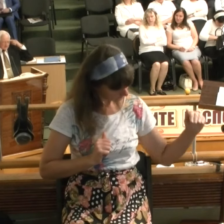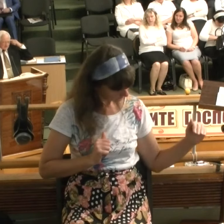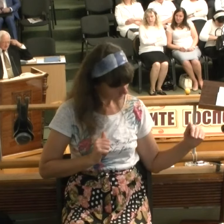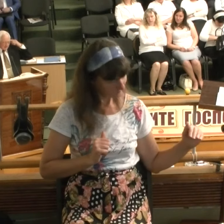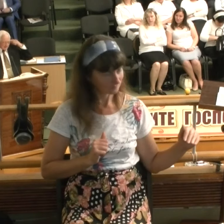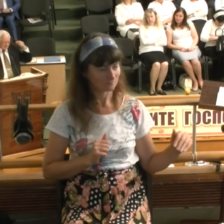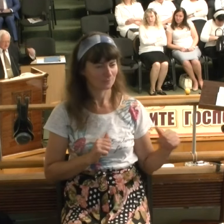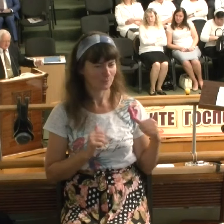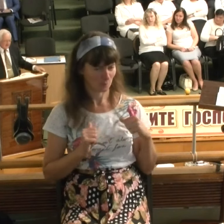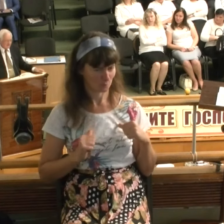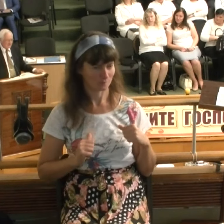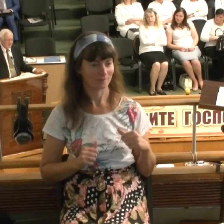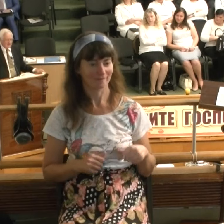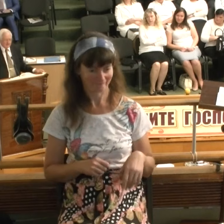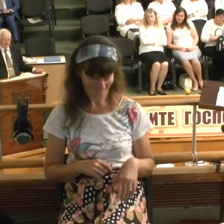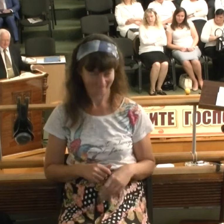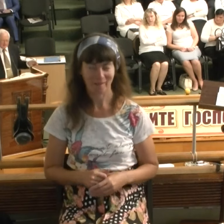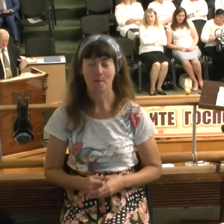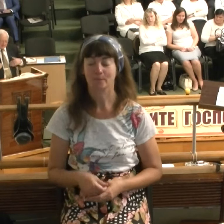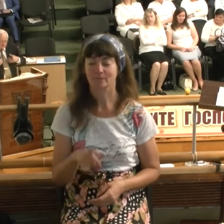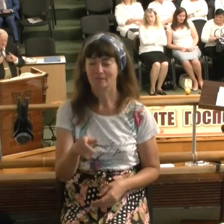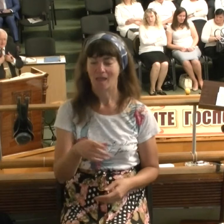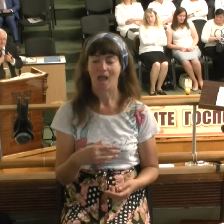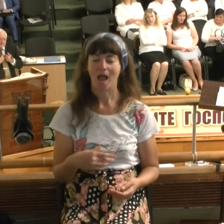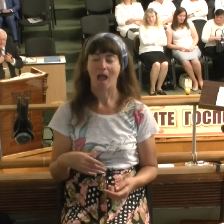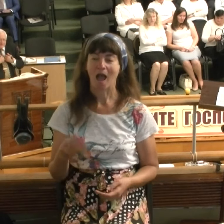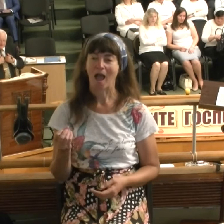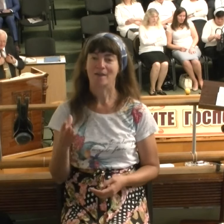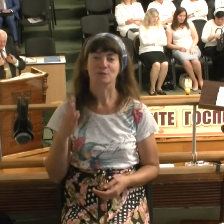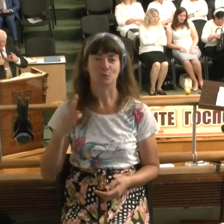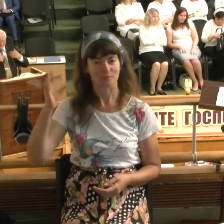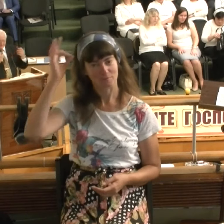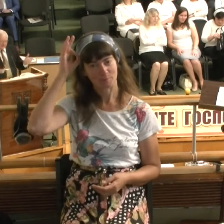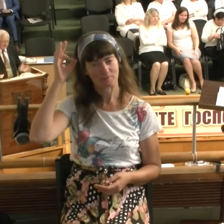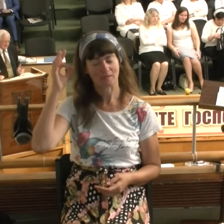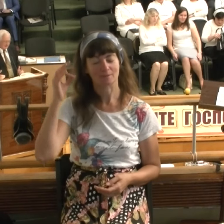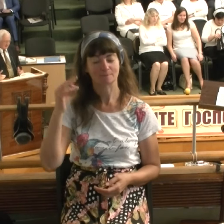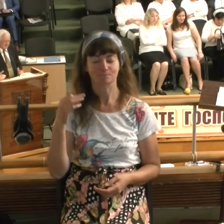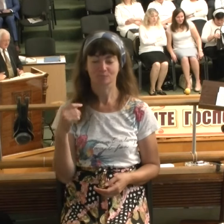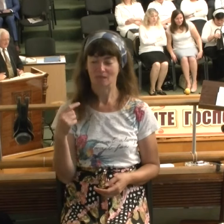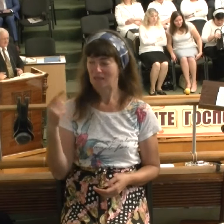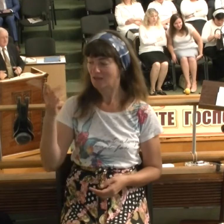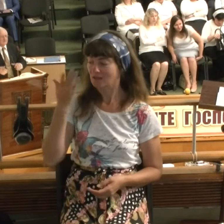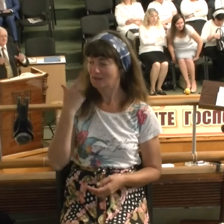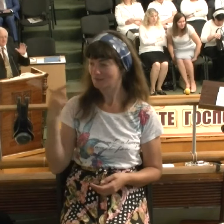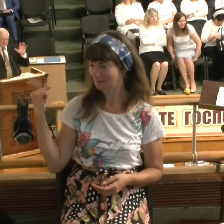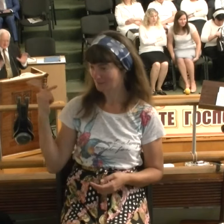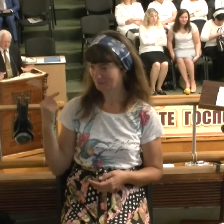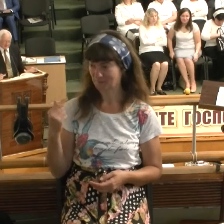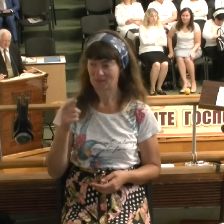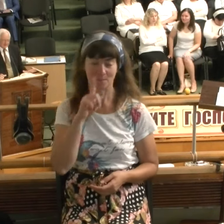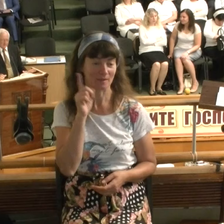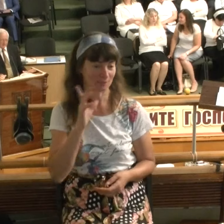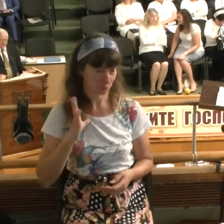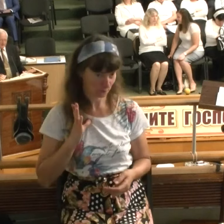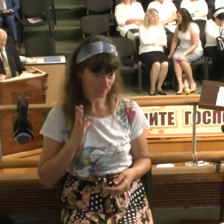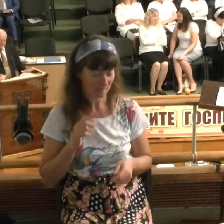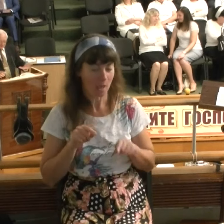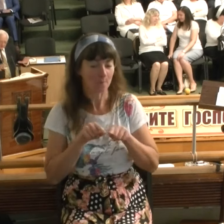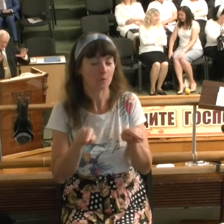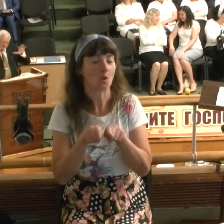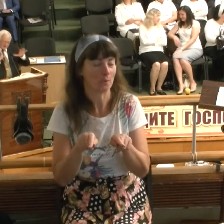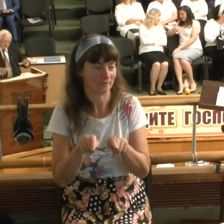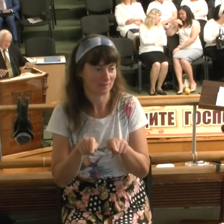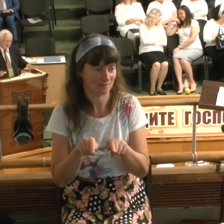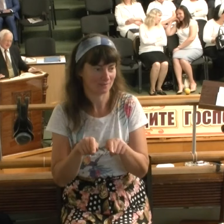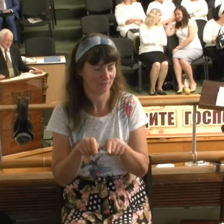пробы сидит вот так пальцы в ушах. А я должен не возмущаться, я должен смиряться. Я должен соглашаться с этим. Я